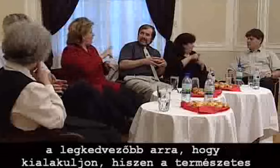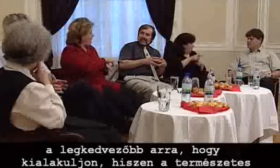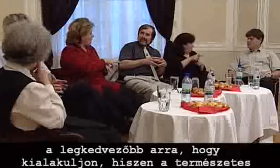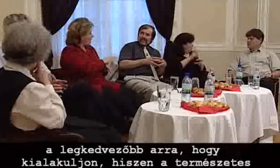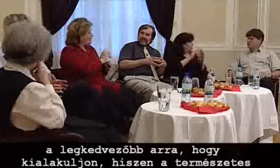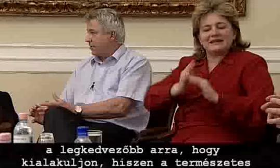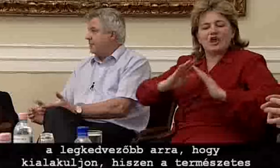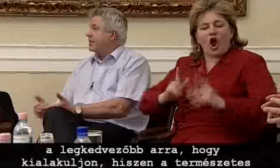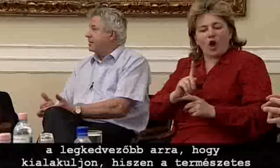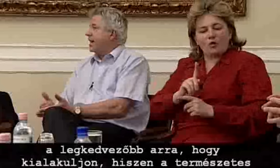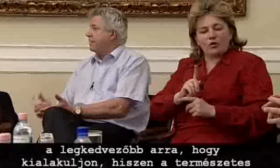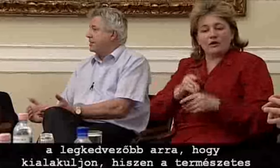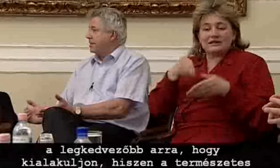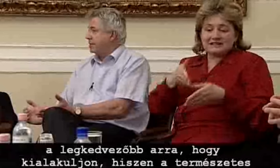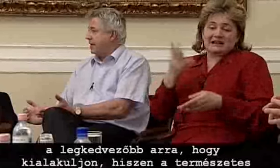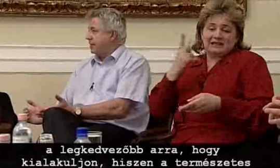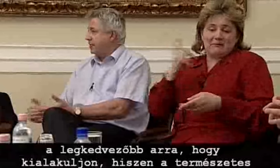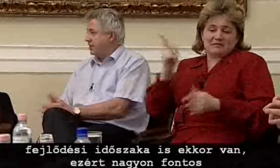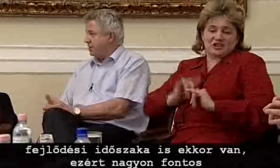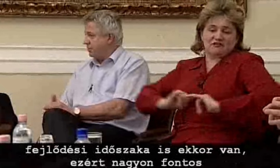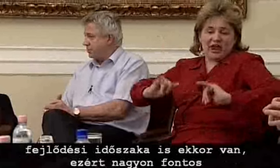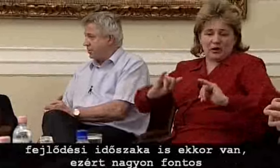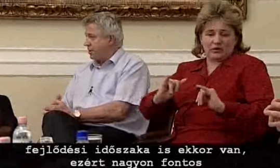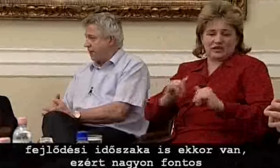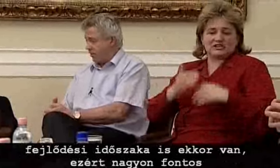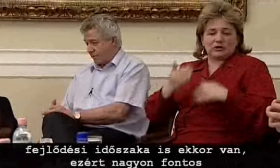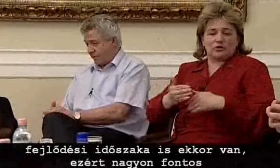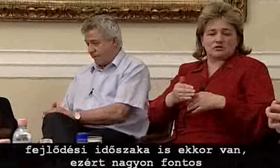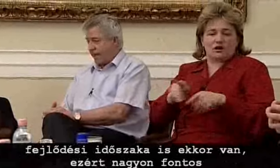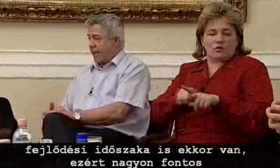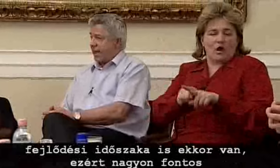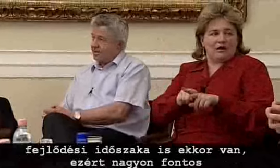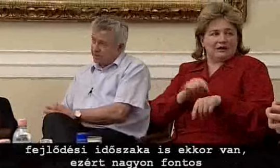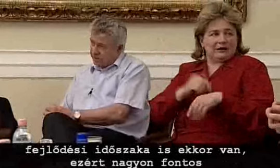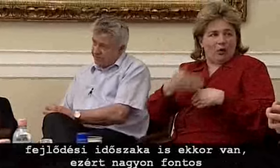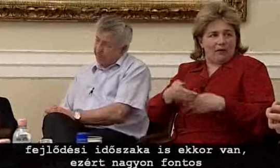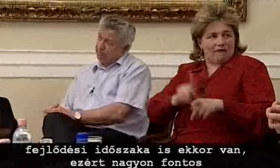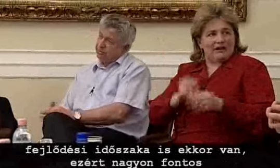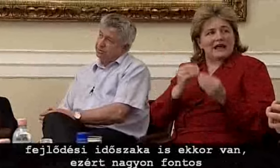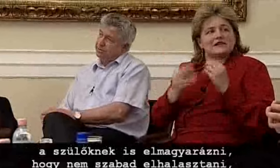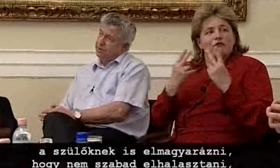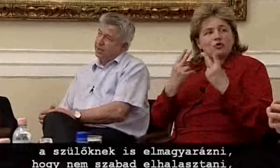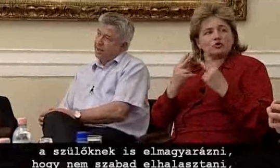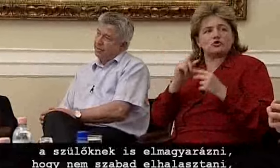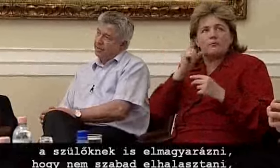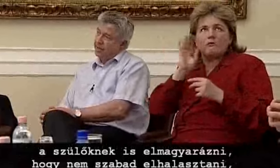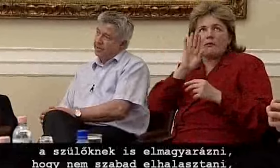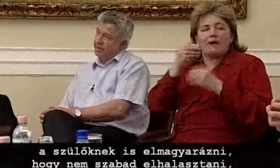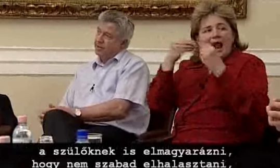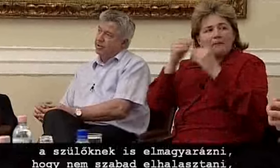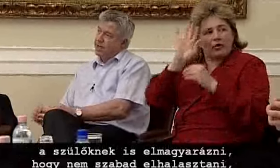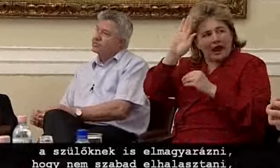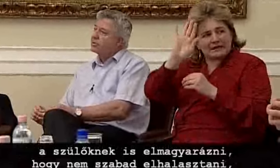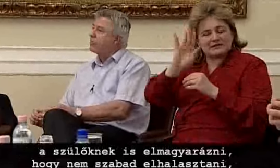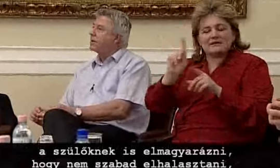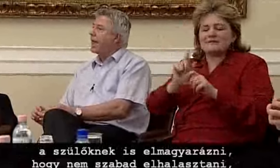hogy kialakuljon, hiszen a természetes fejlődési időszaka is ekkor van. Ezért nagyon fontos a szülőknek elmagyarázni,